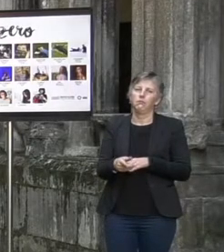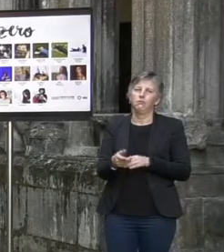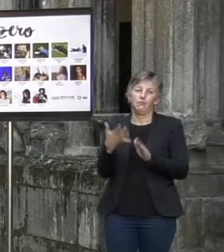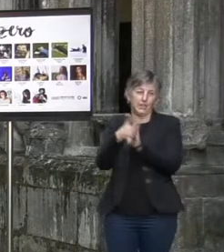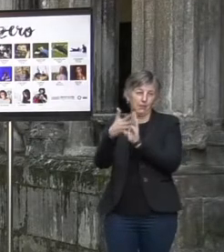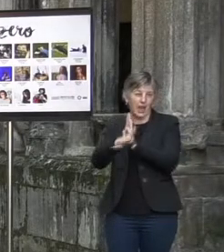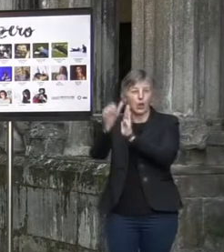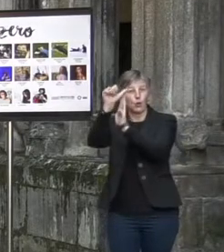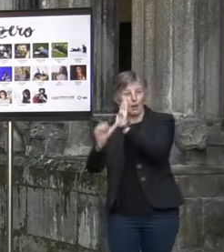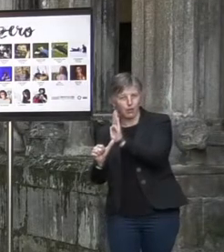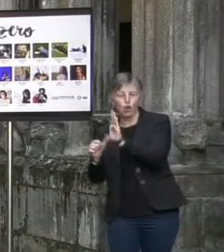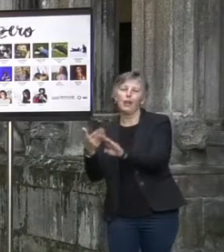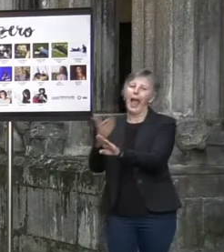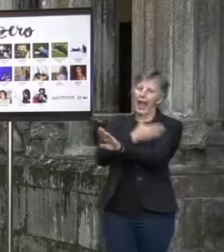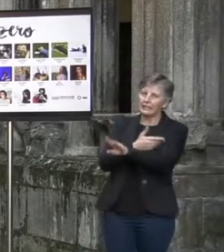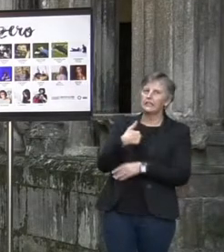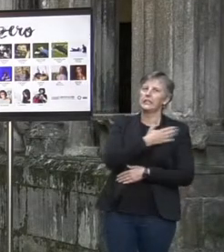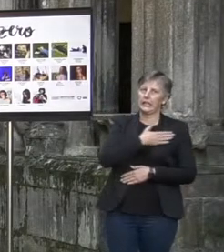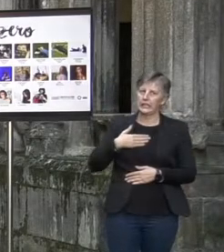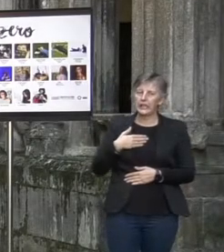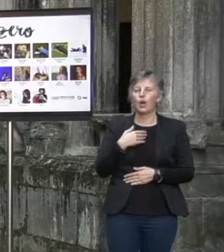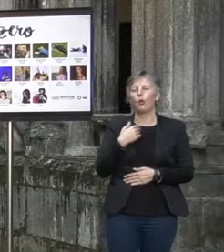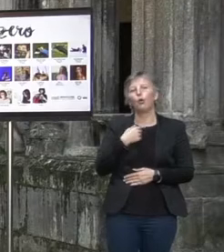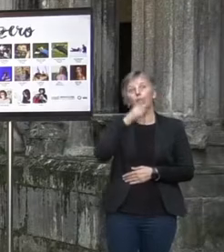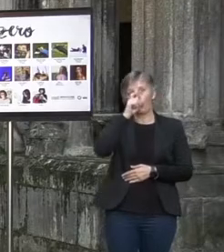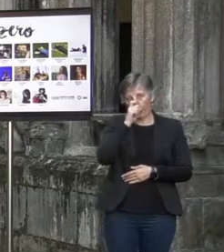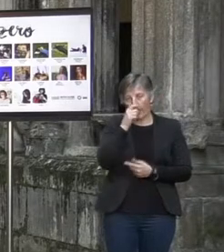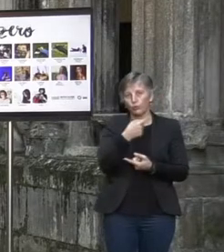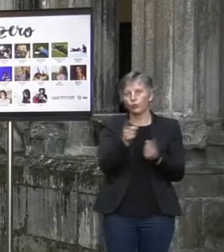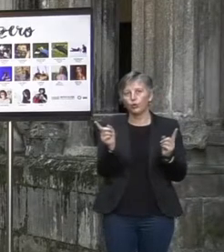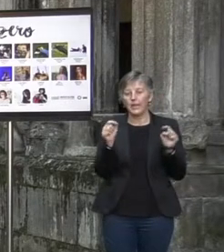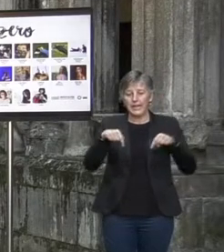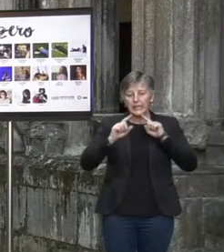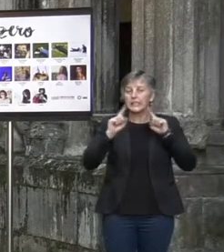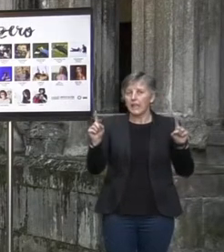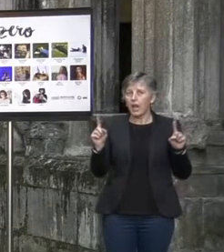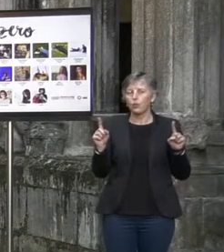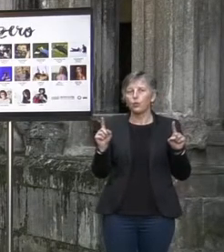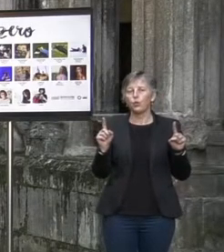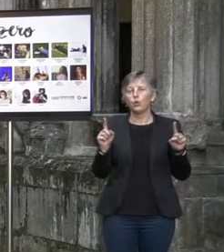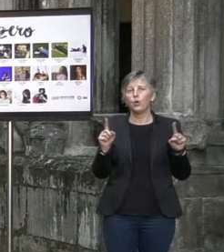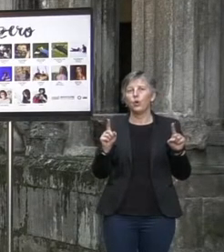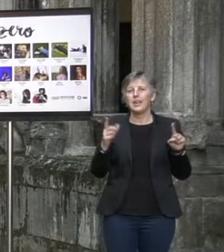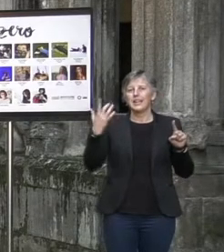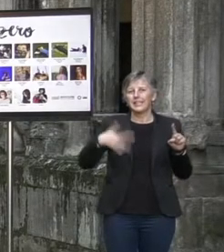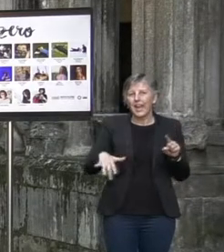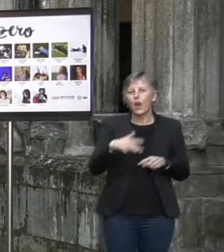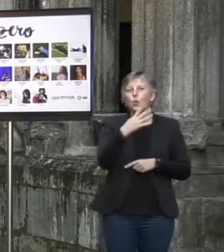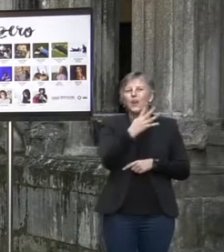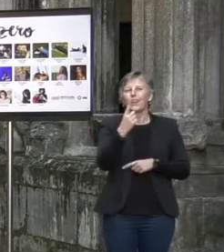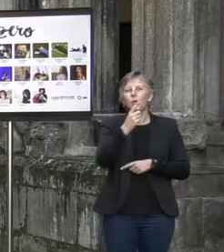coñecer a programación, quero recordar que este ano van 41